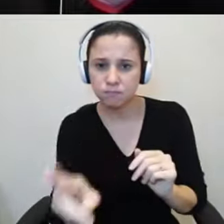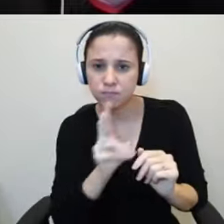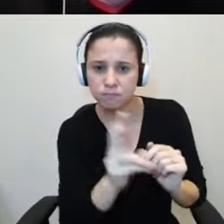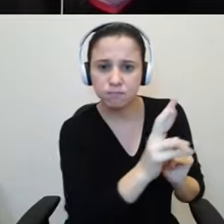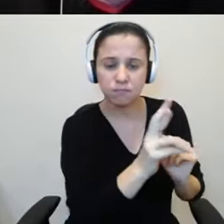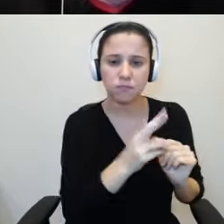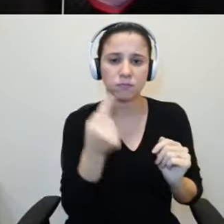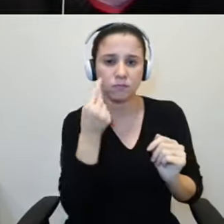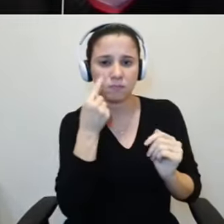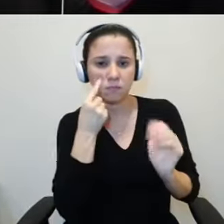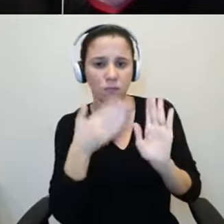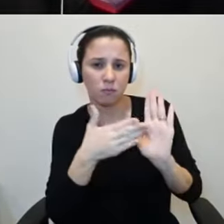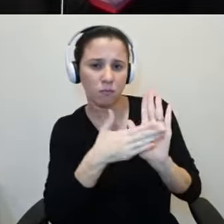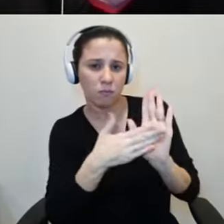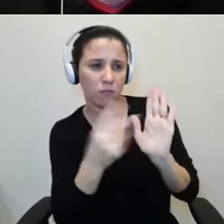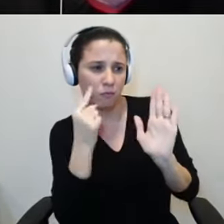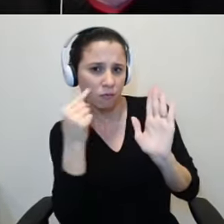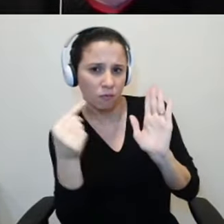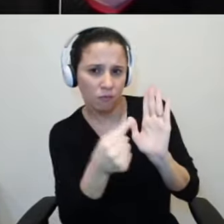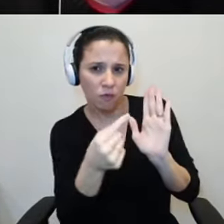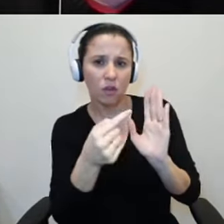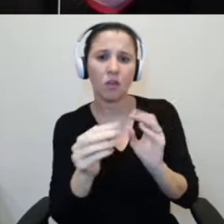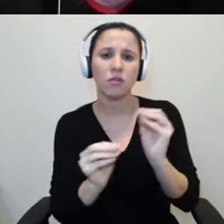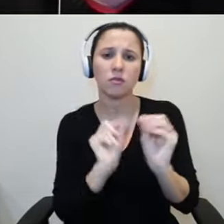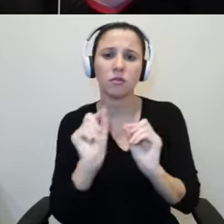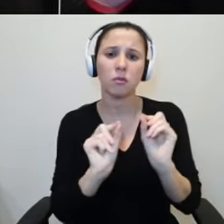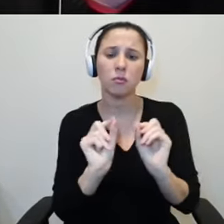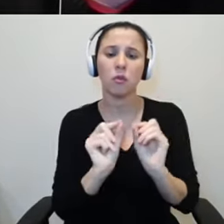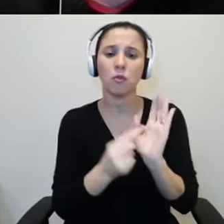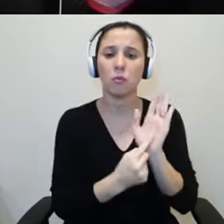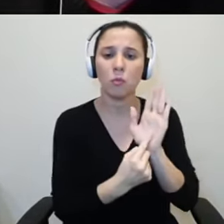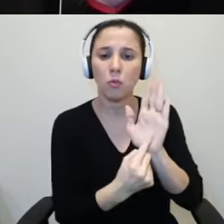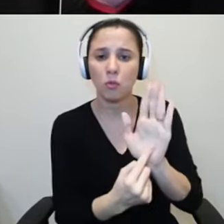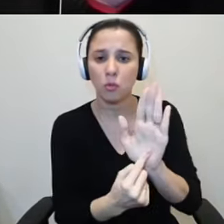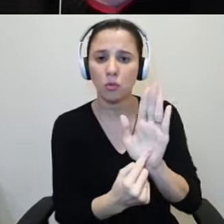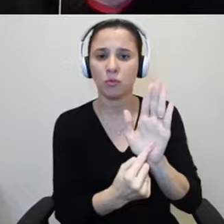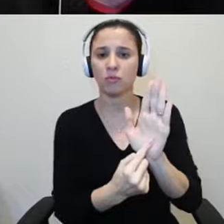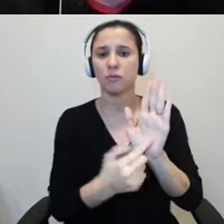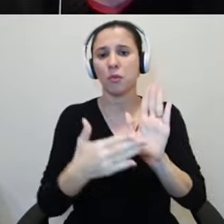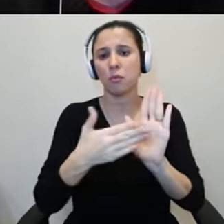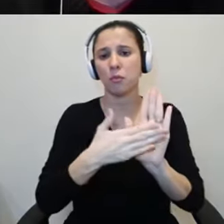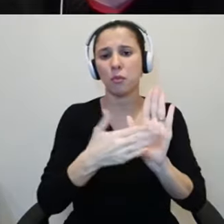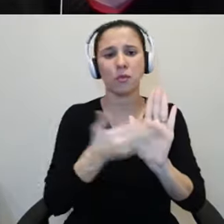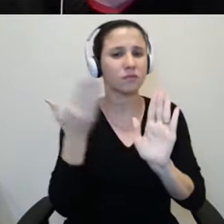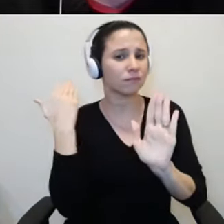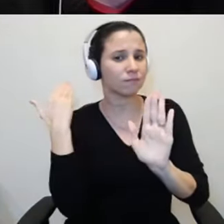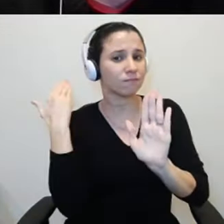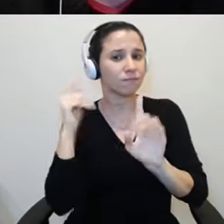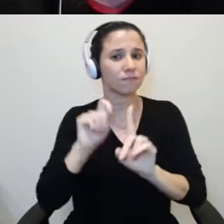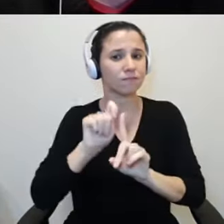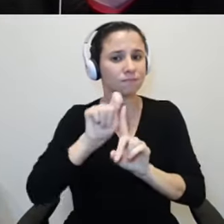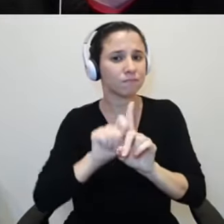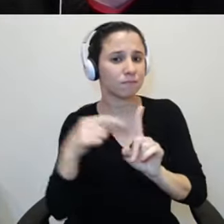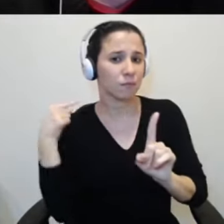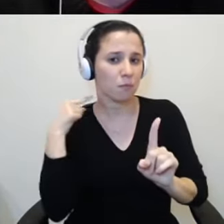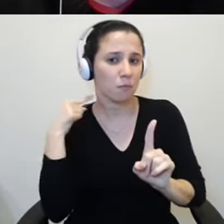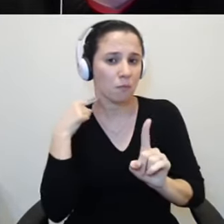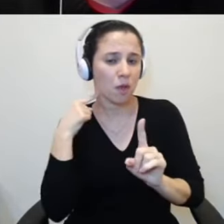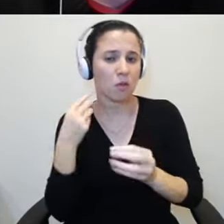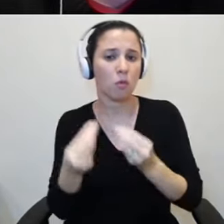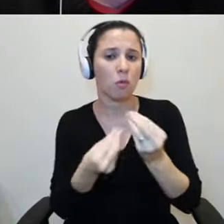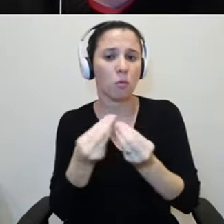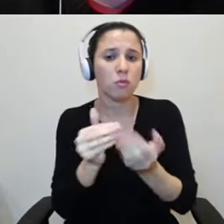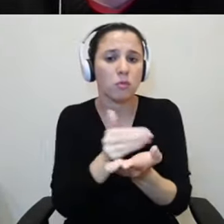questionário, ela fez uma proposta. E essa proposta, pessoal, lá de maio, ela previa somente o retorno das aulas de